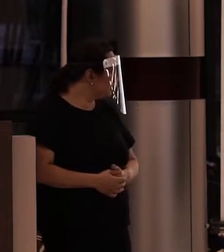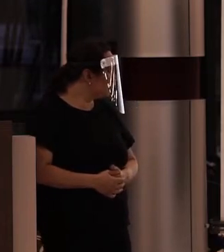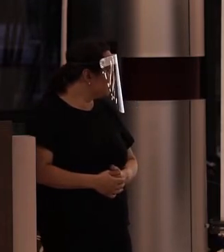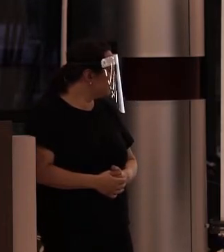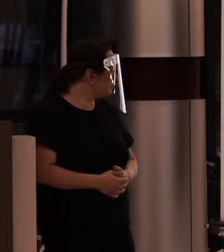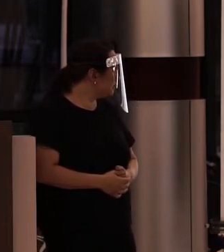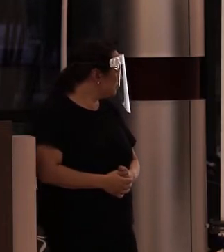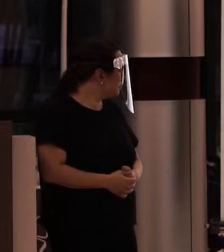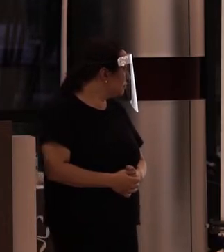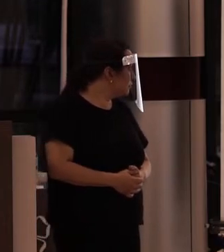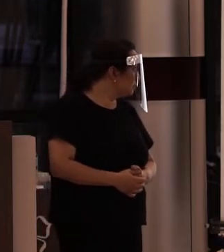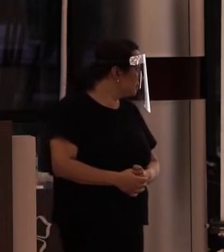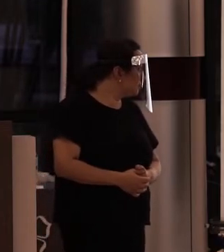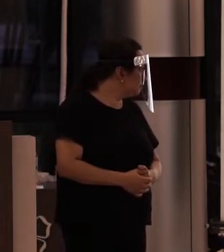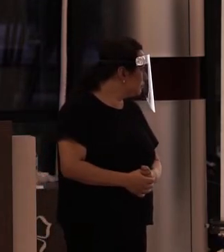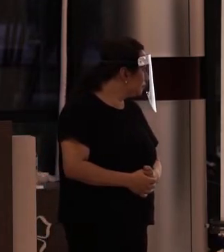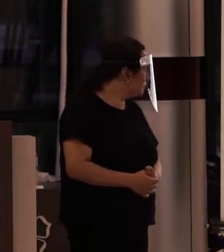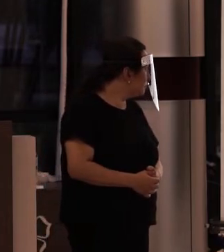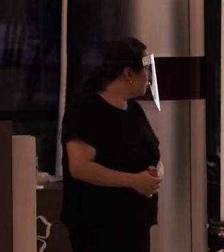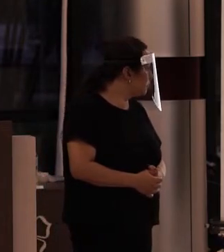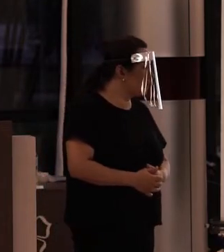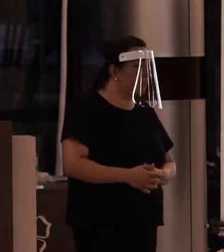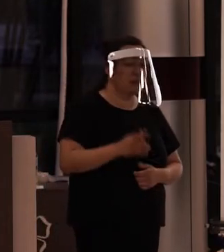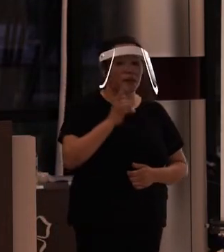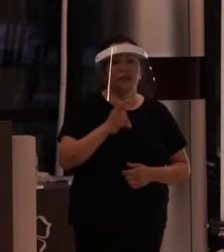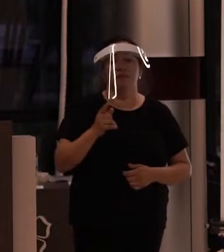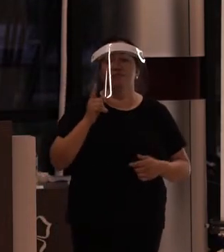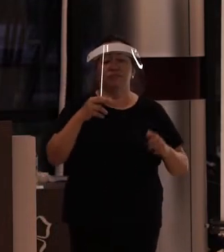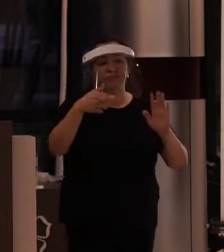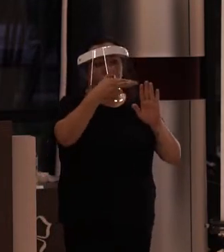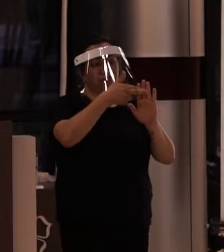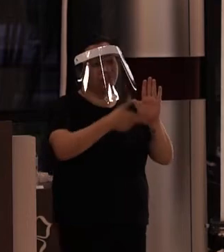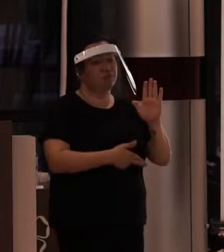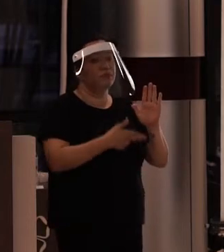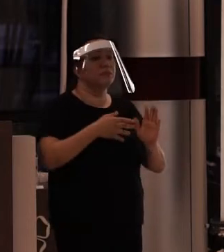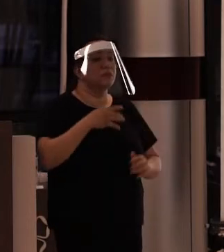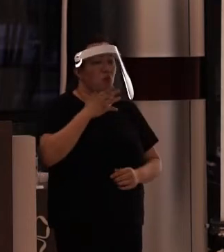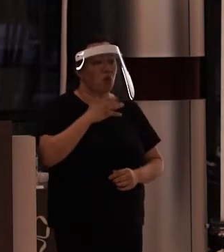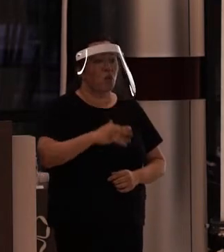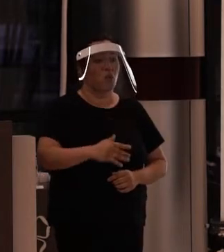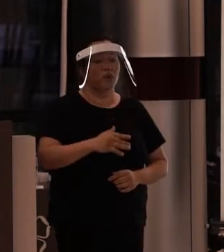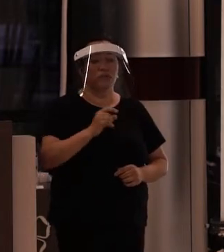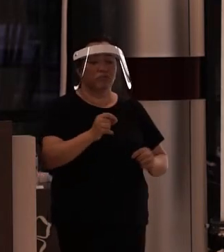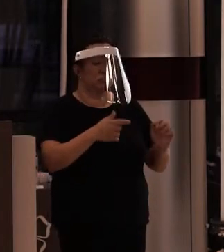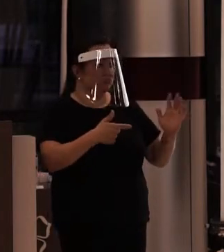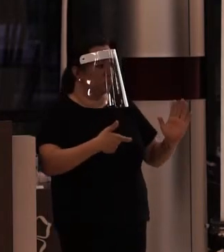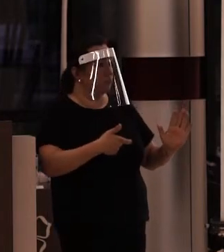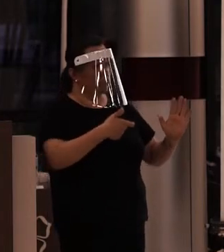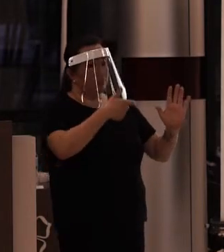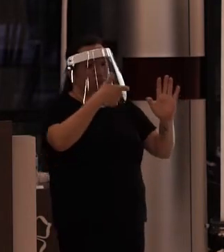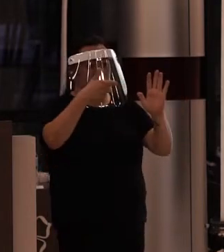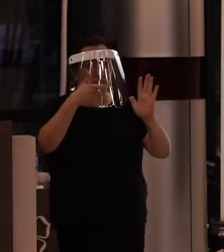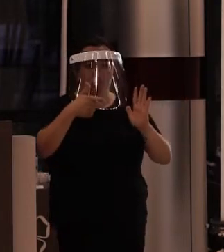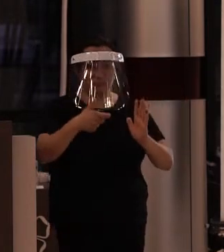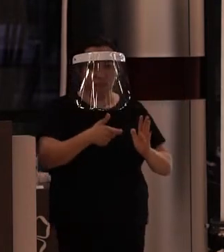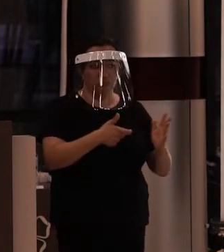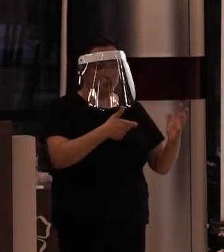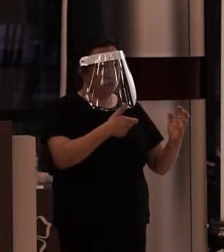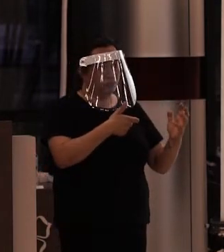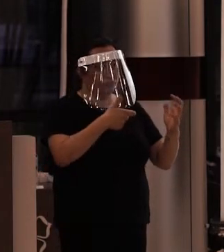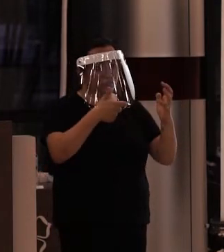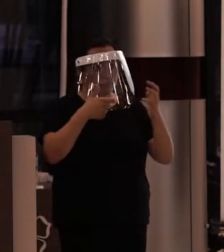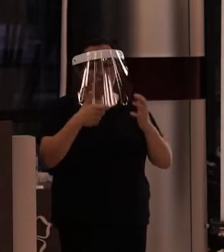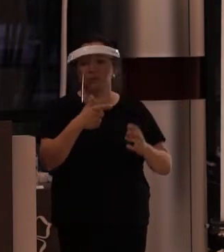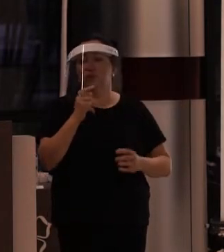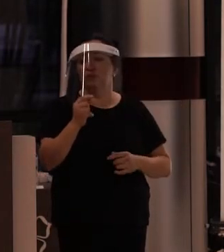das cores, né? Ou seja, o encantamento das cores. Então, não tem efeito técnico aqui não, tá? Isso aí